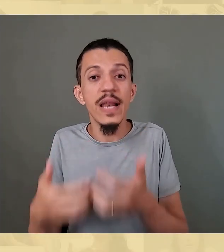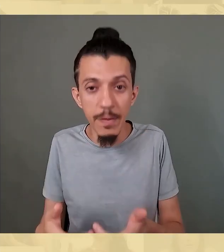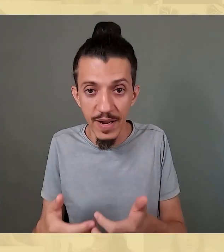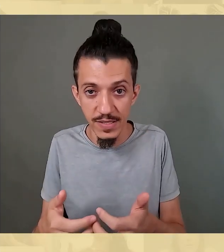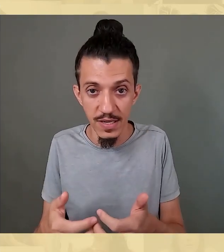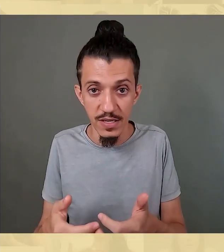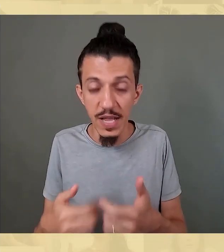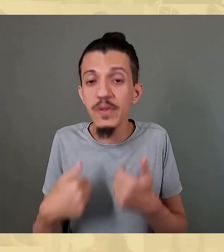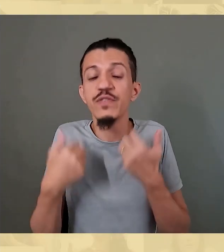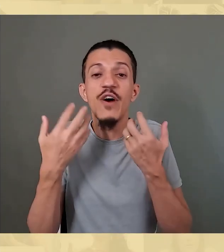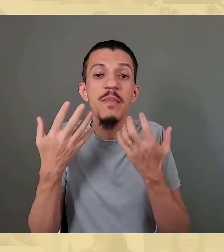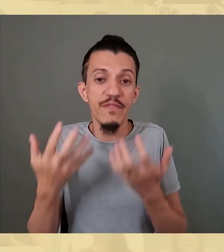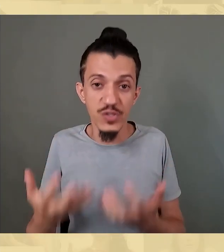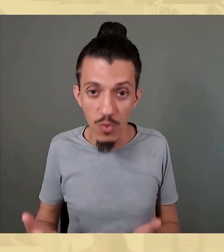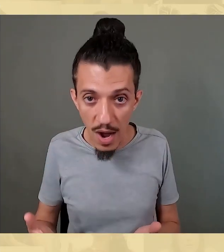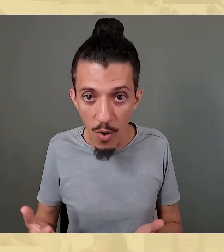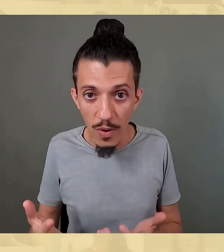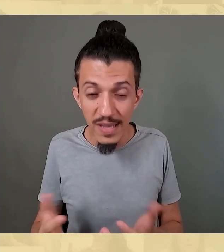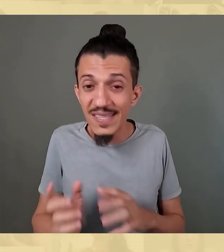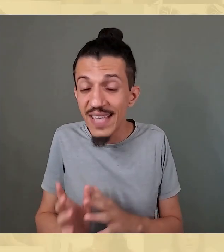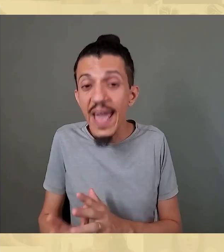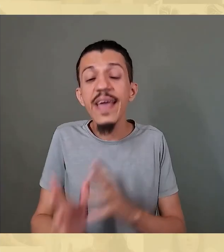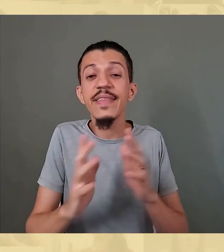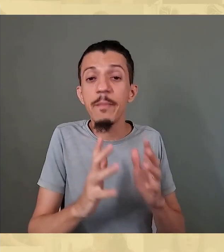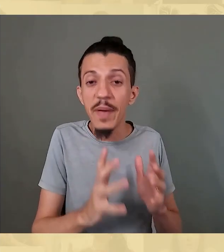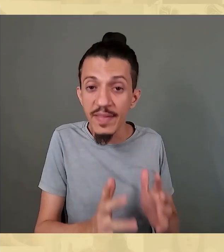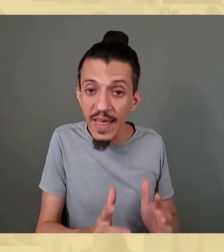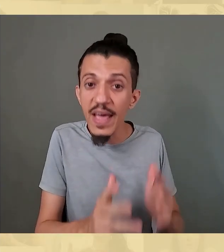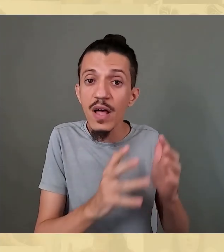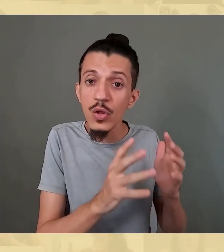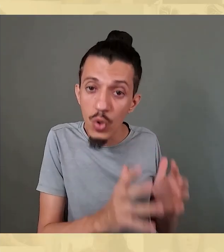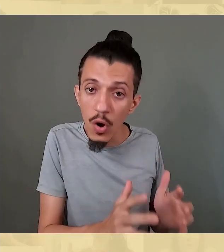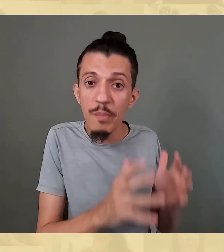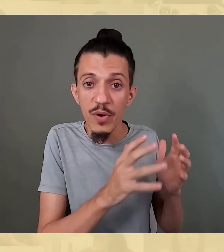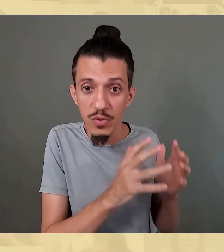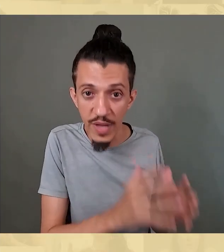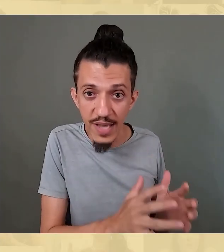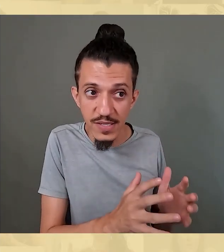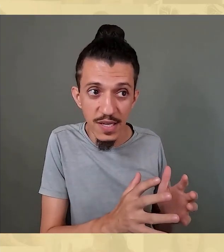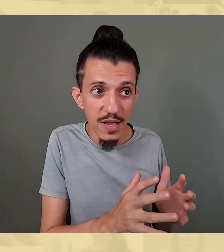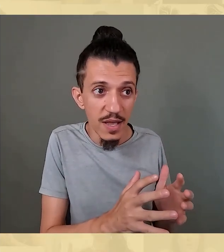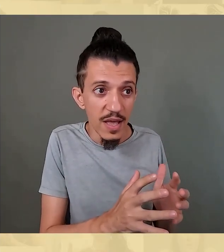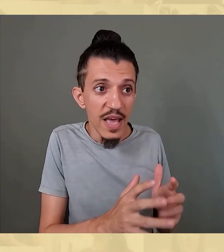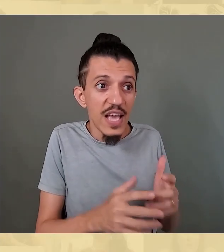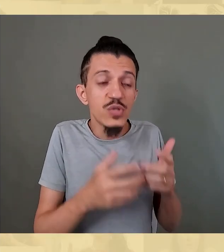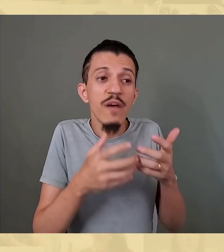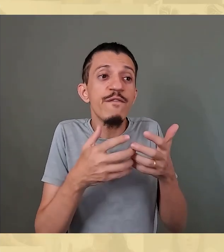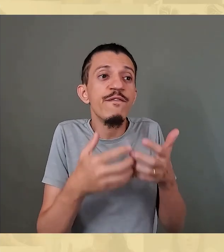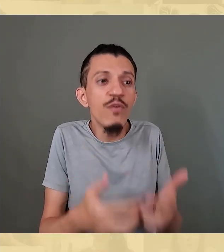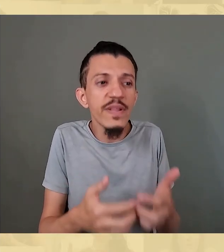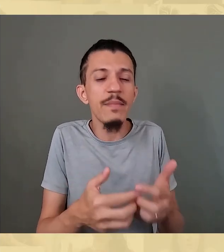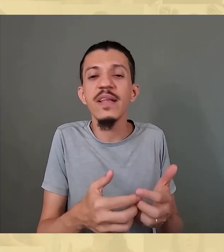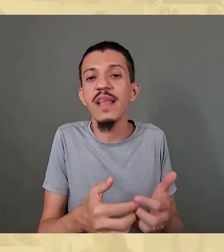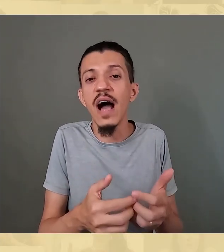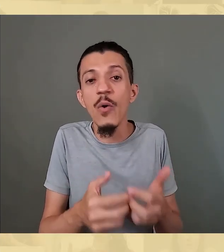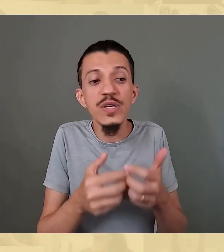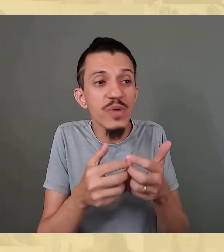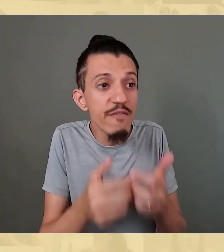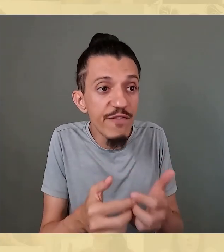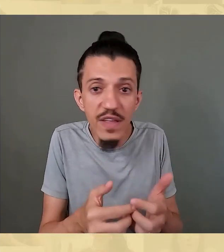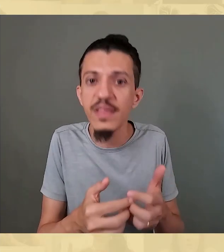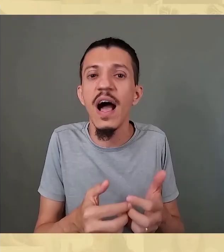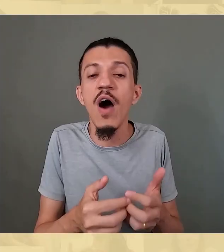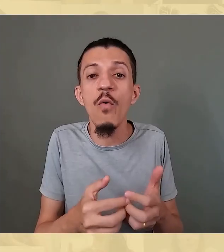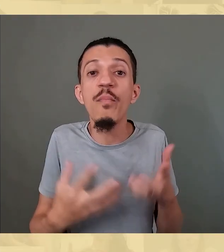em Libras, sempre de forma visual, sem depender do português? Isso é fundamental, isso